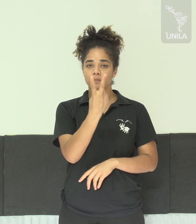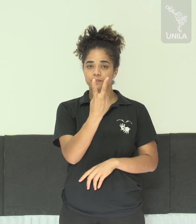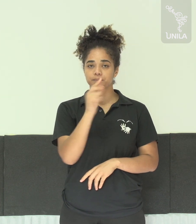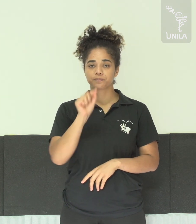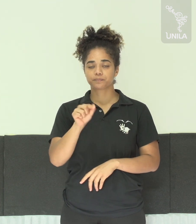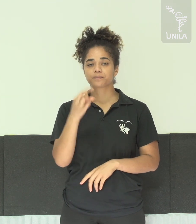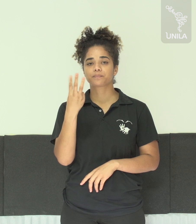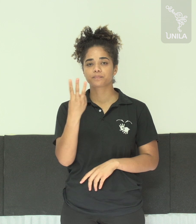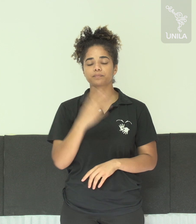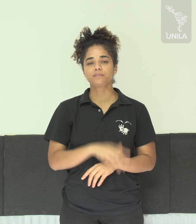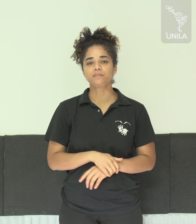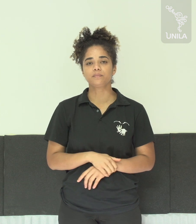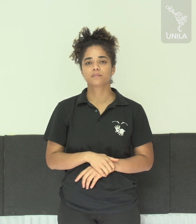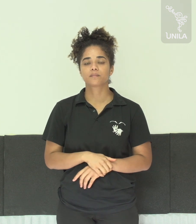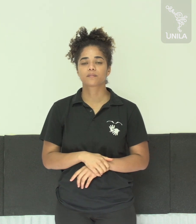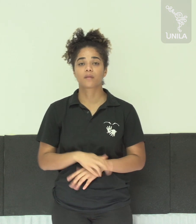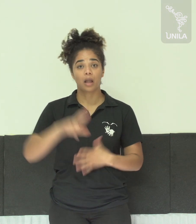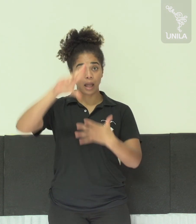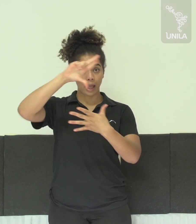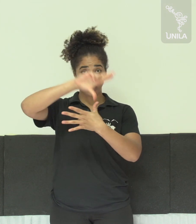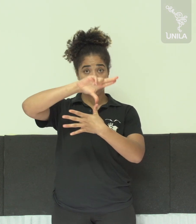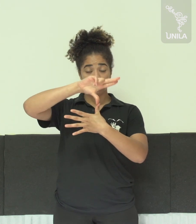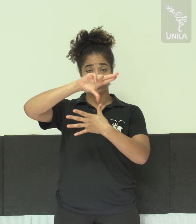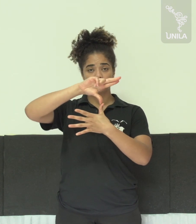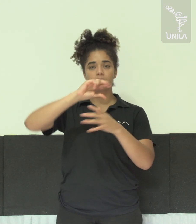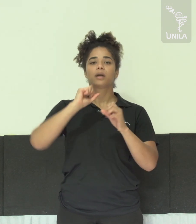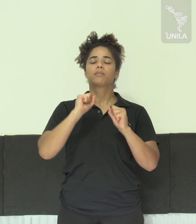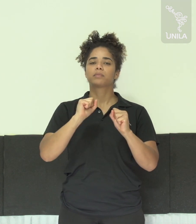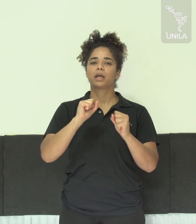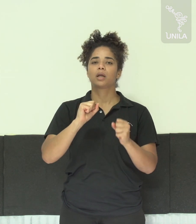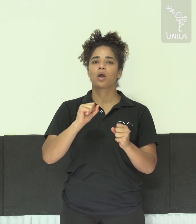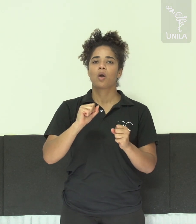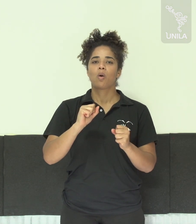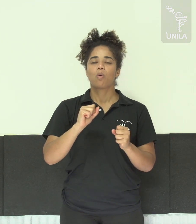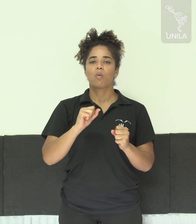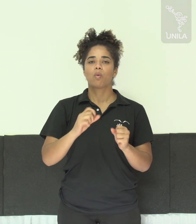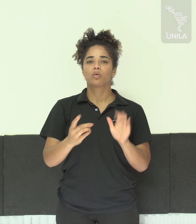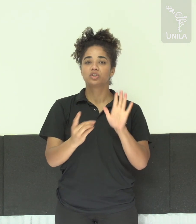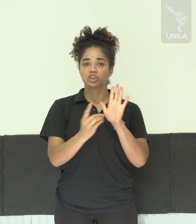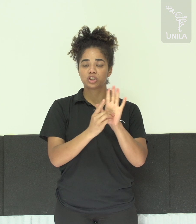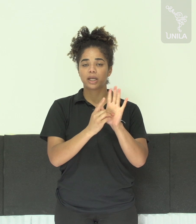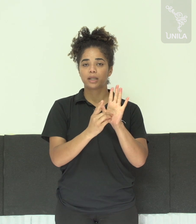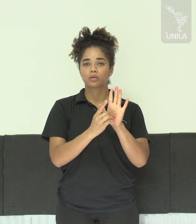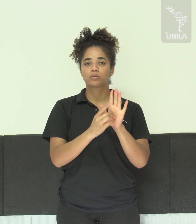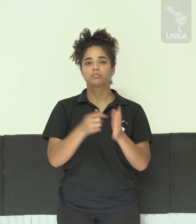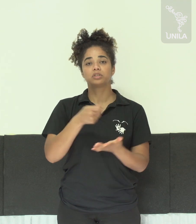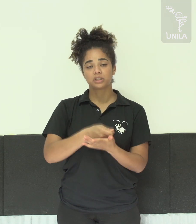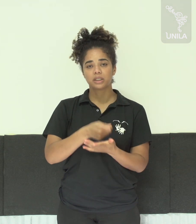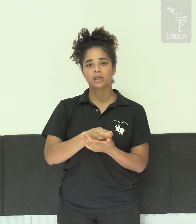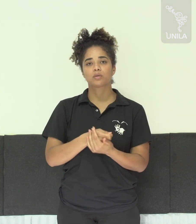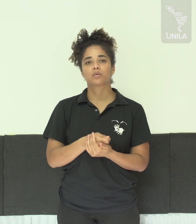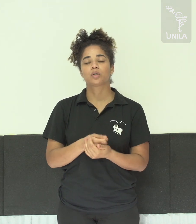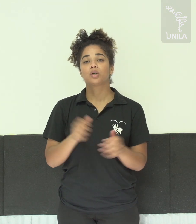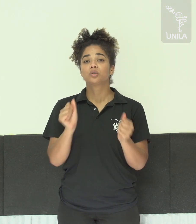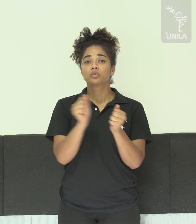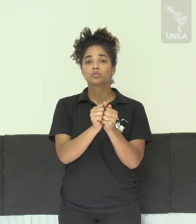(12.3) Fica facultado ao Lila o direito de proceder à conferência, inclusive junto a órgãos